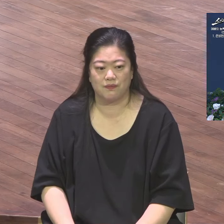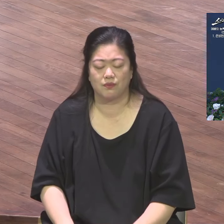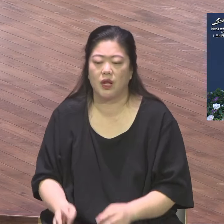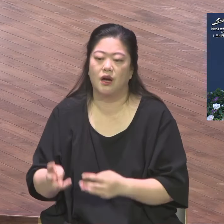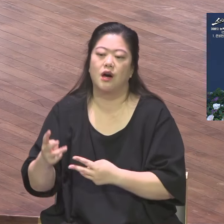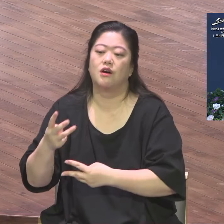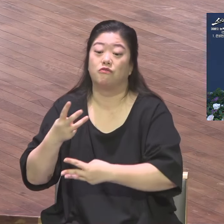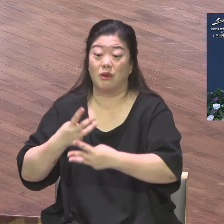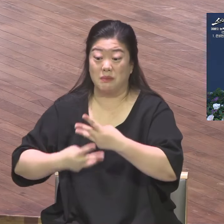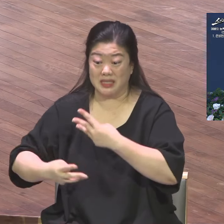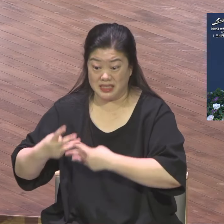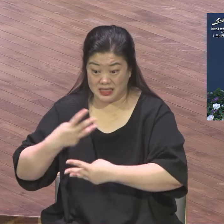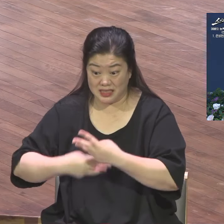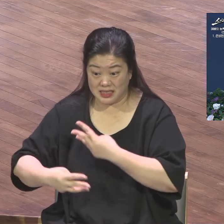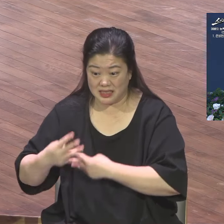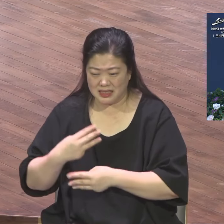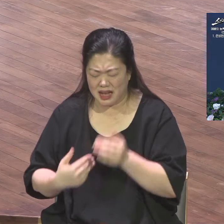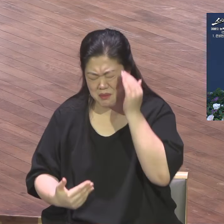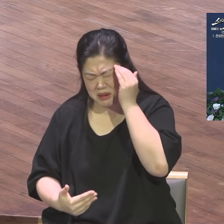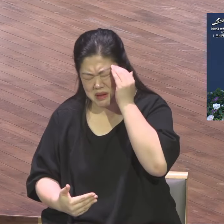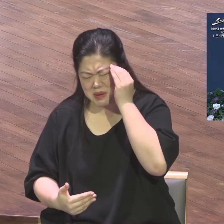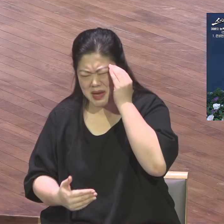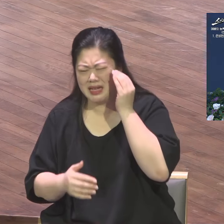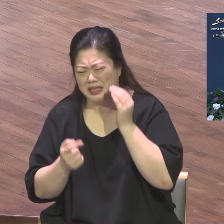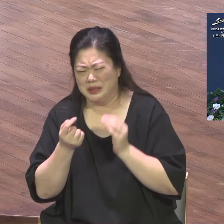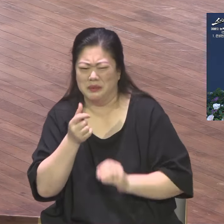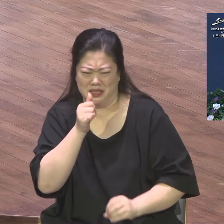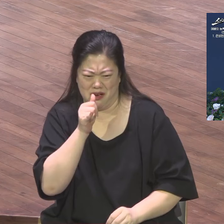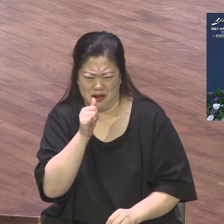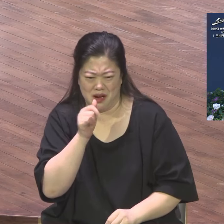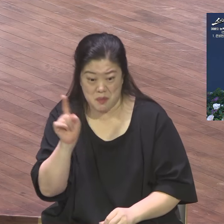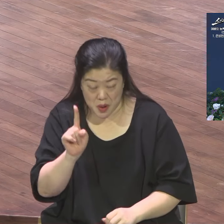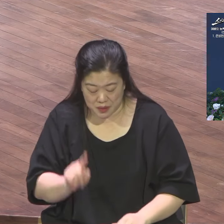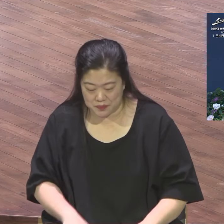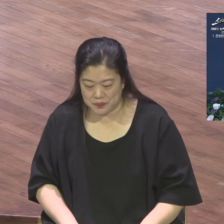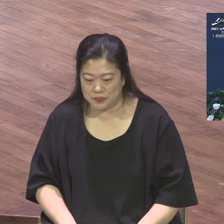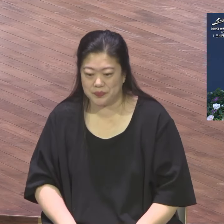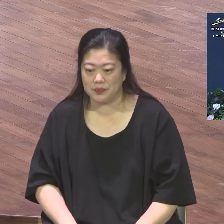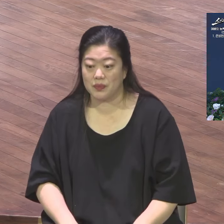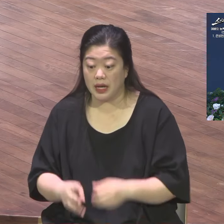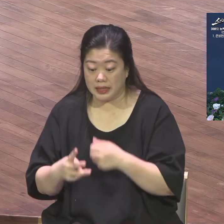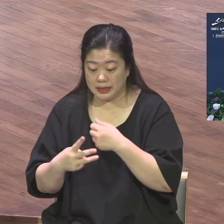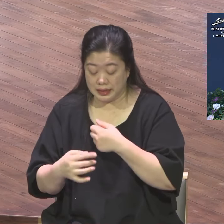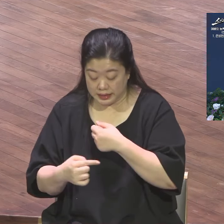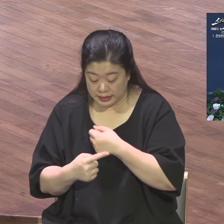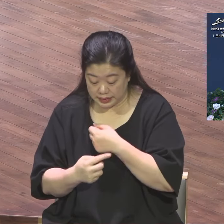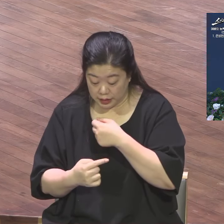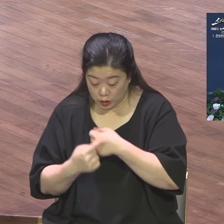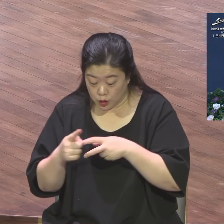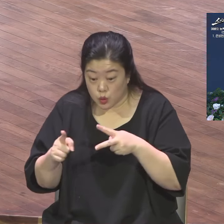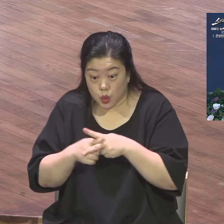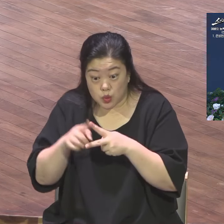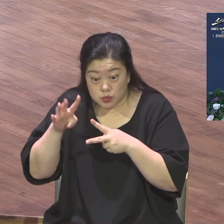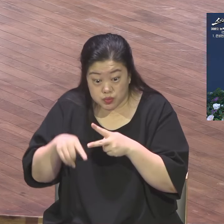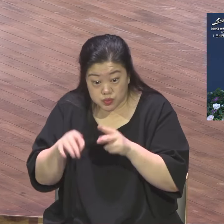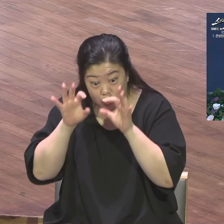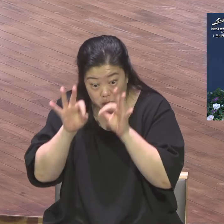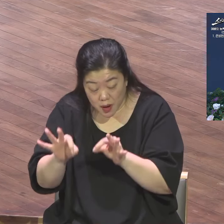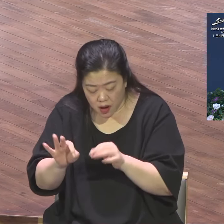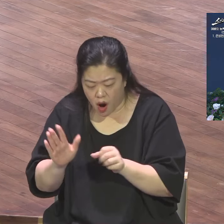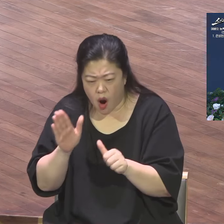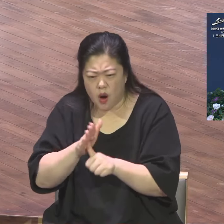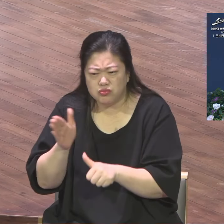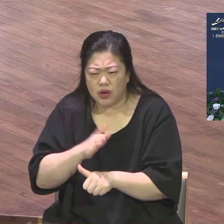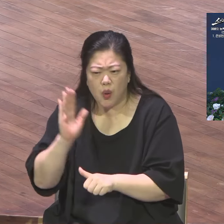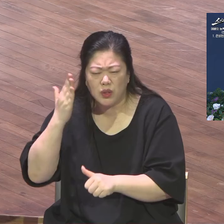당하는 경우가 많아요. 오늘 초도 우리 거기 특관 특송했는데 영적으로요 집중하는 이 힘을 어려서부터 길러줘야